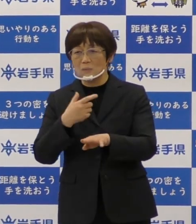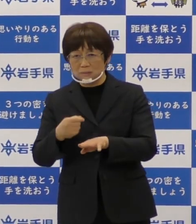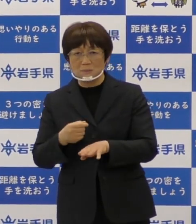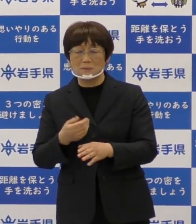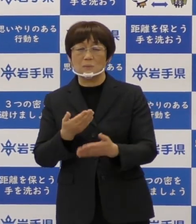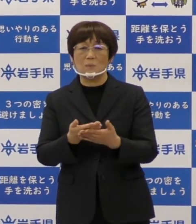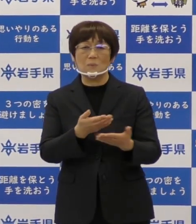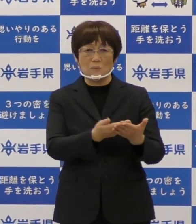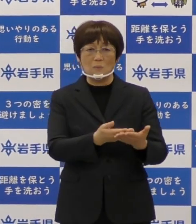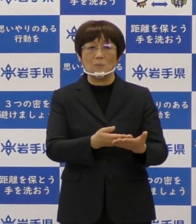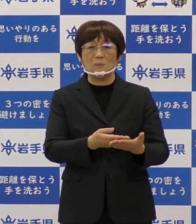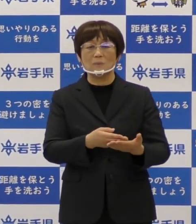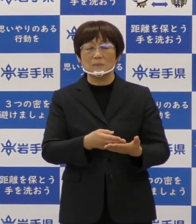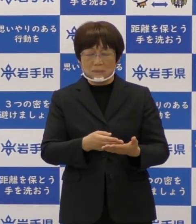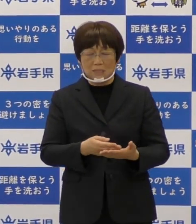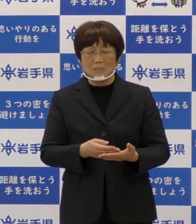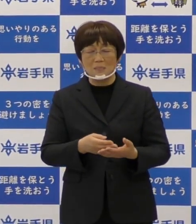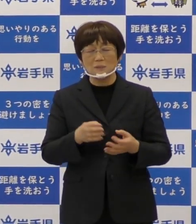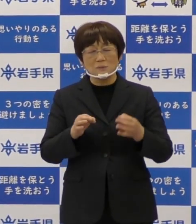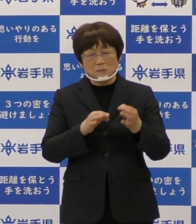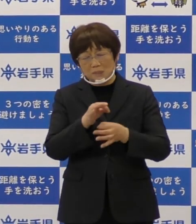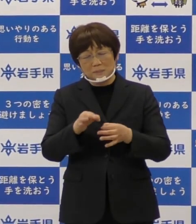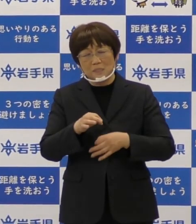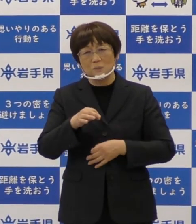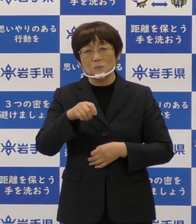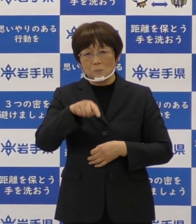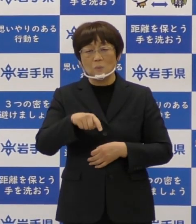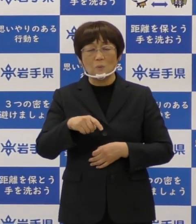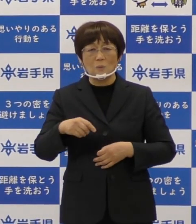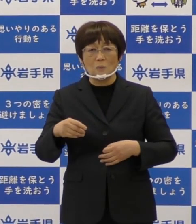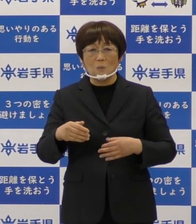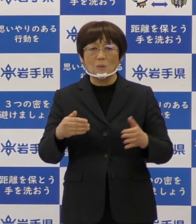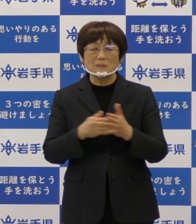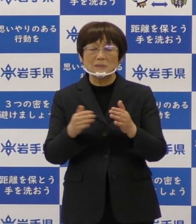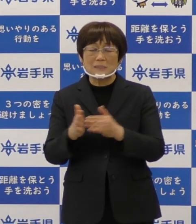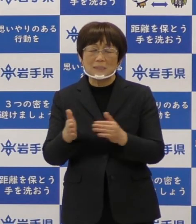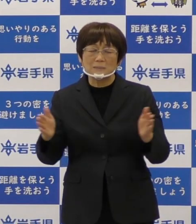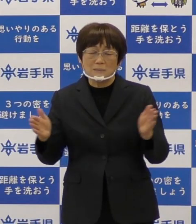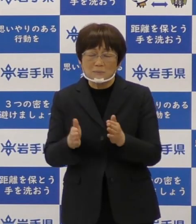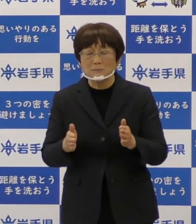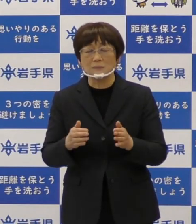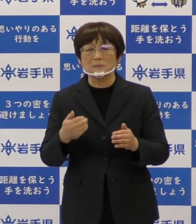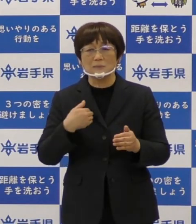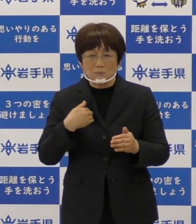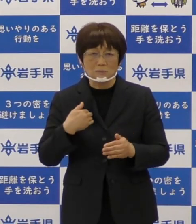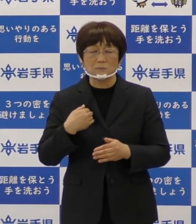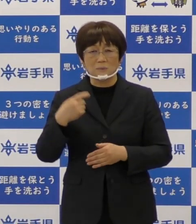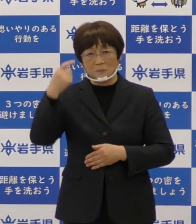場の制限をしていくことは検討しなければならないと思っています。